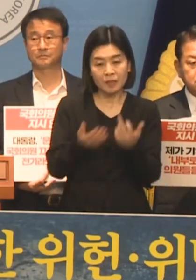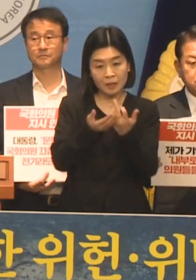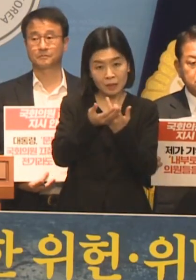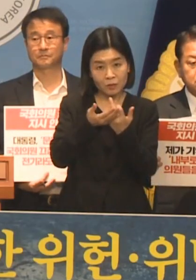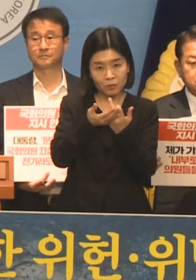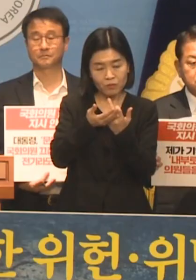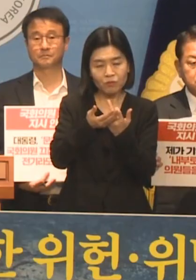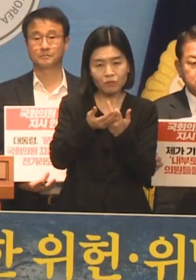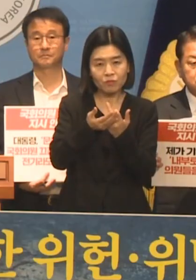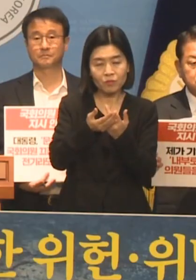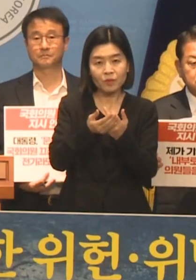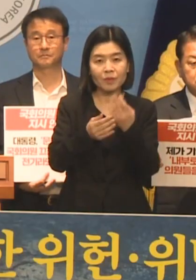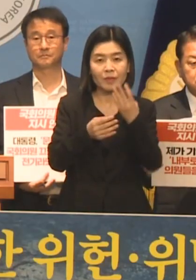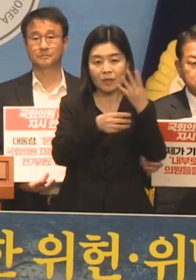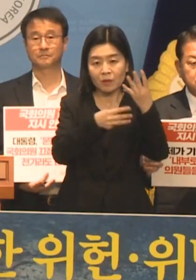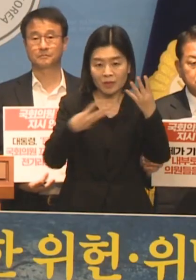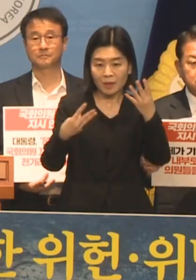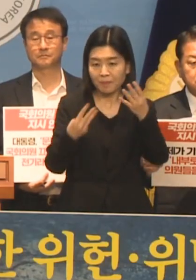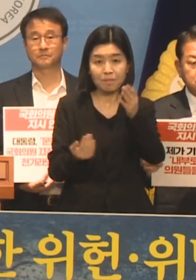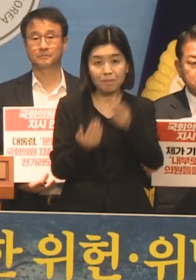4.3은 국가폭력이었습니다.